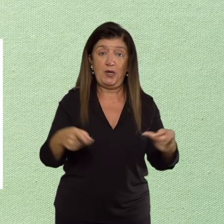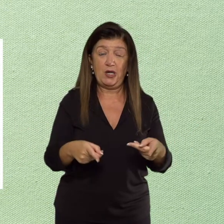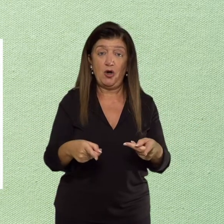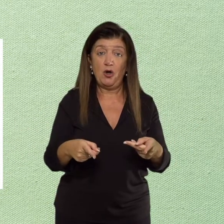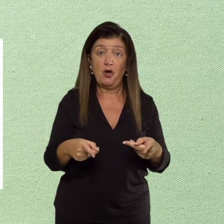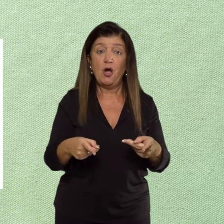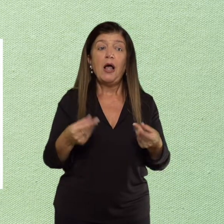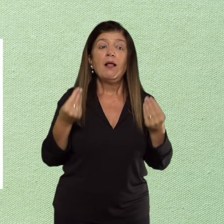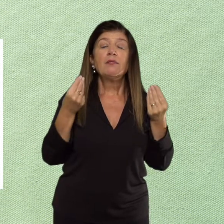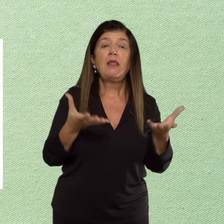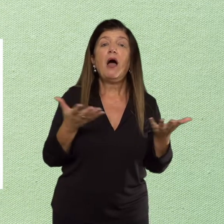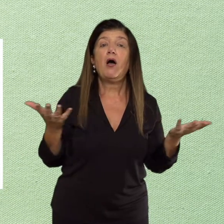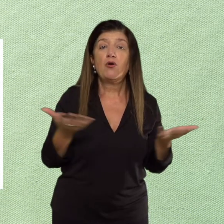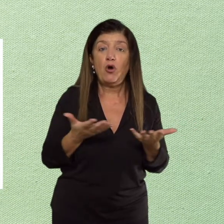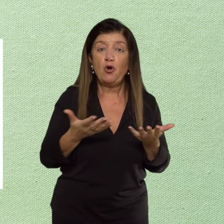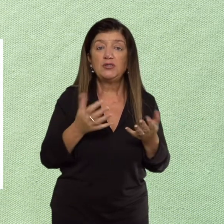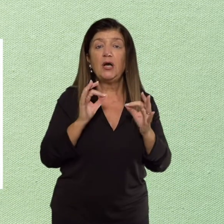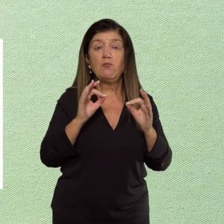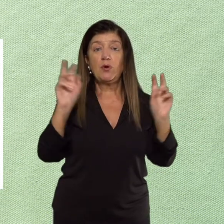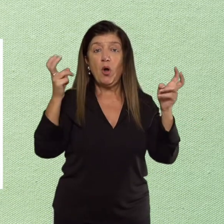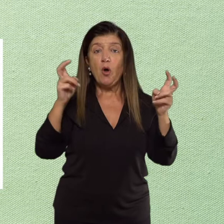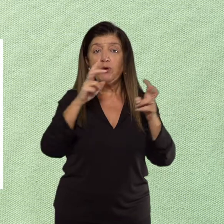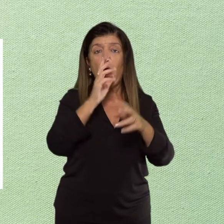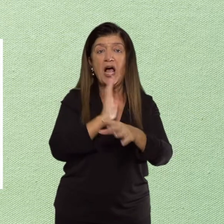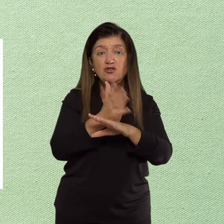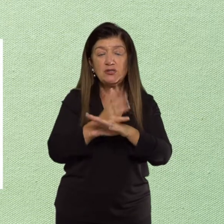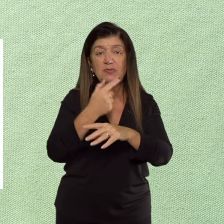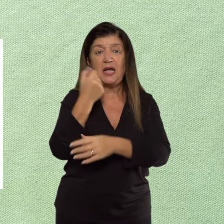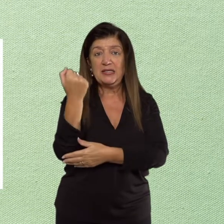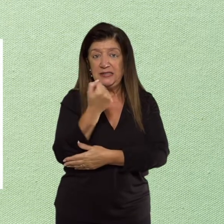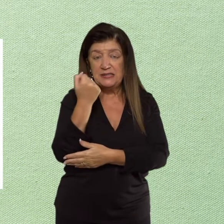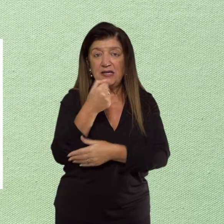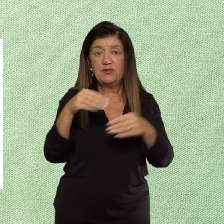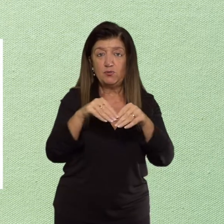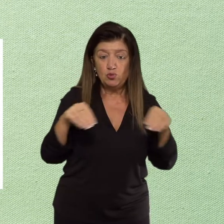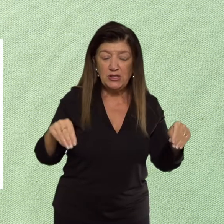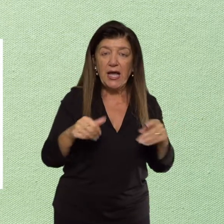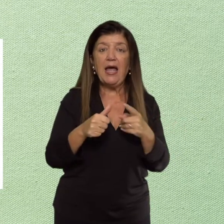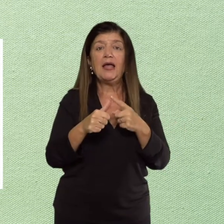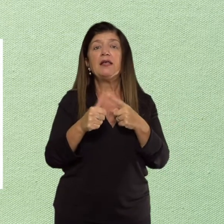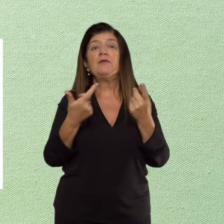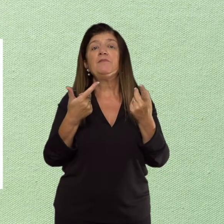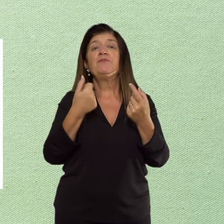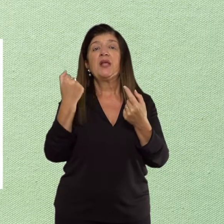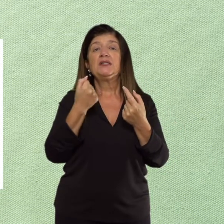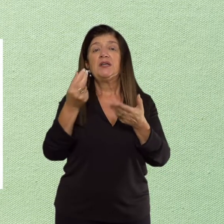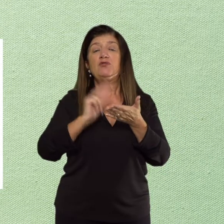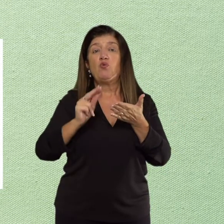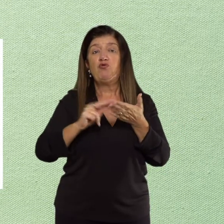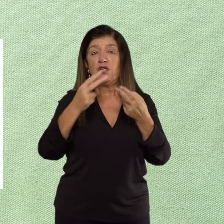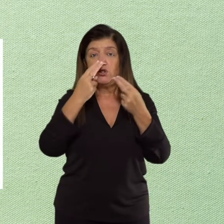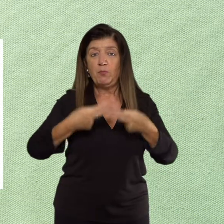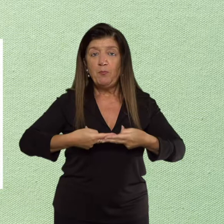questione dell'accessibilità anche dei servizi, che possono essere servizi museali, come uffici